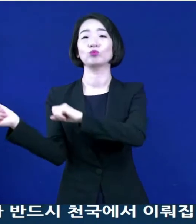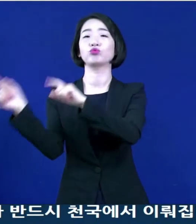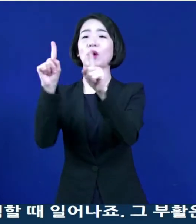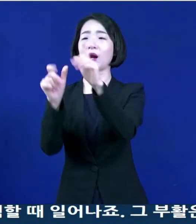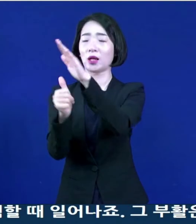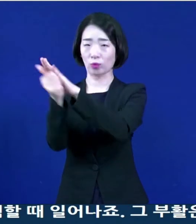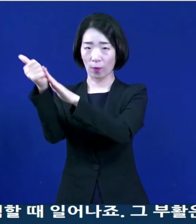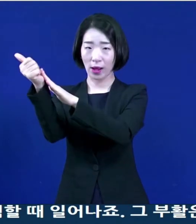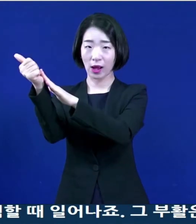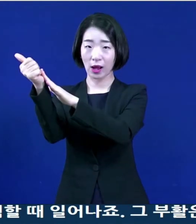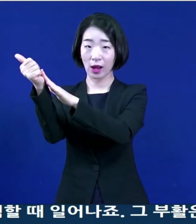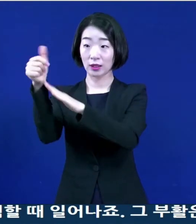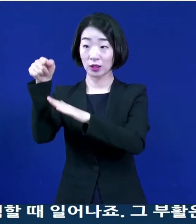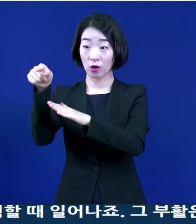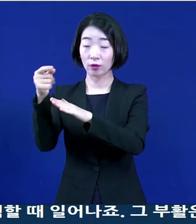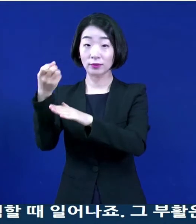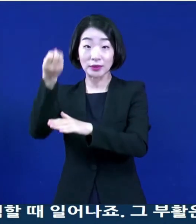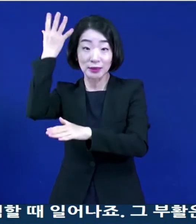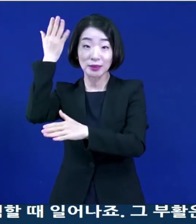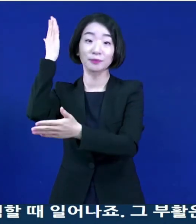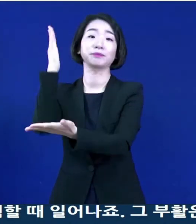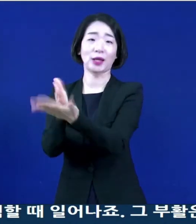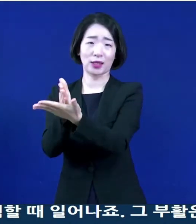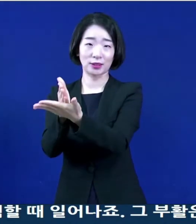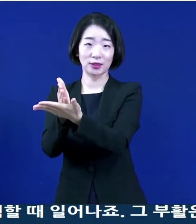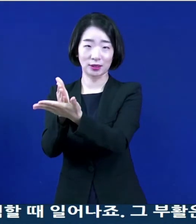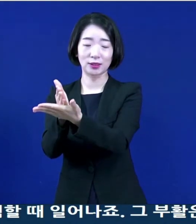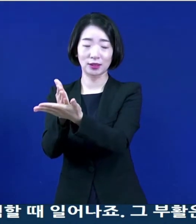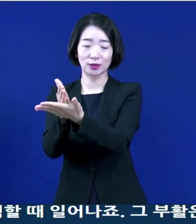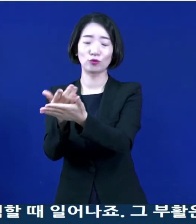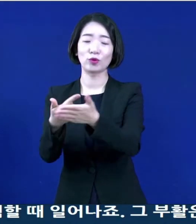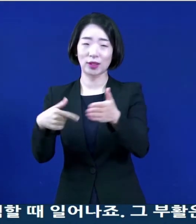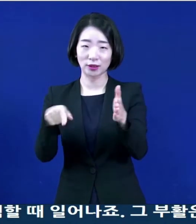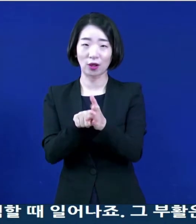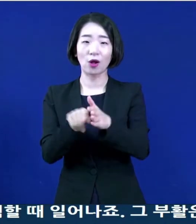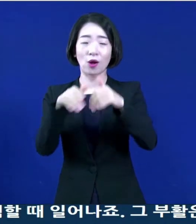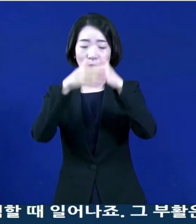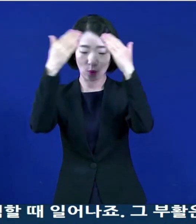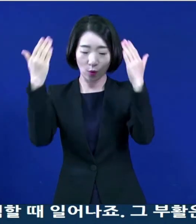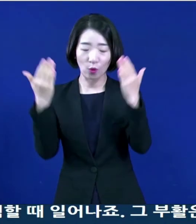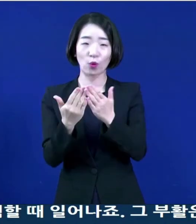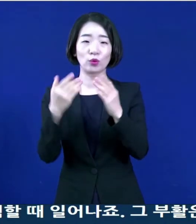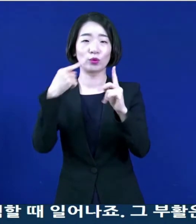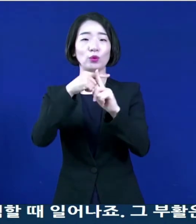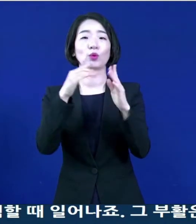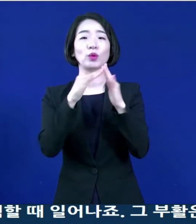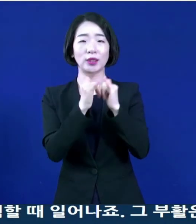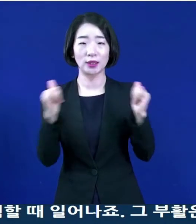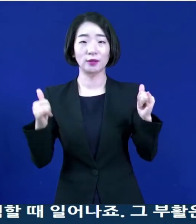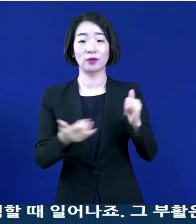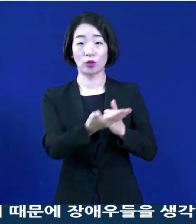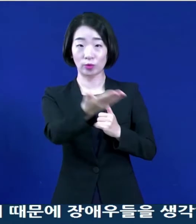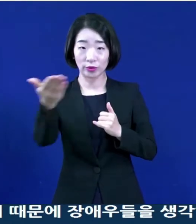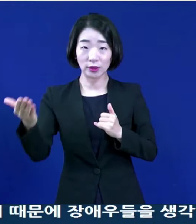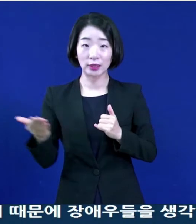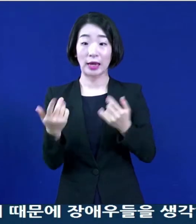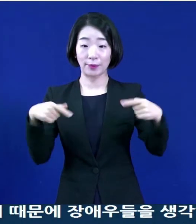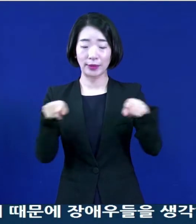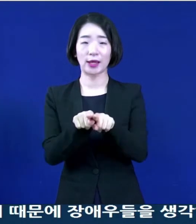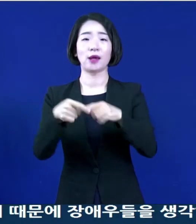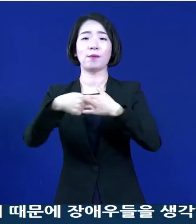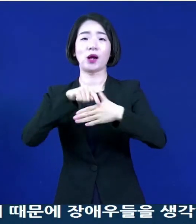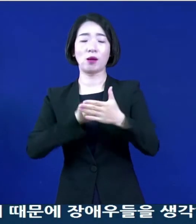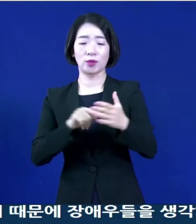그 소망을 잃지 않도록 온 교회가 마음을 다하여서 섬겨드리고 같이 하는